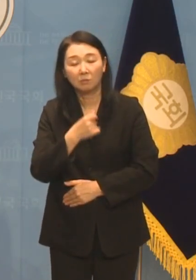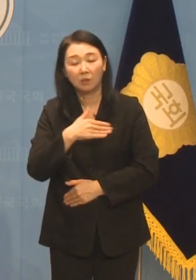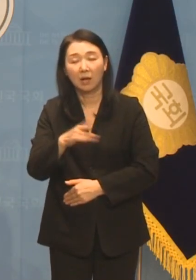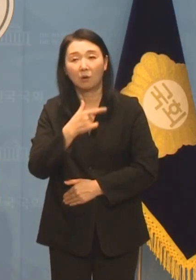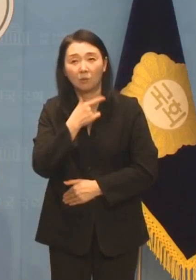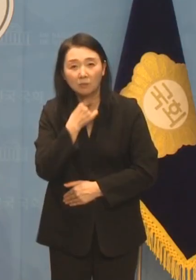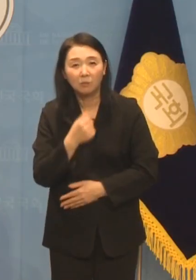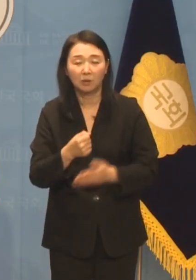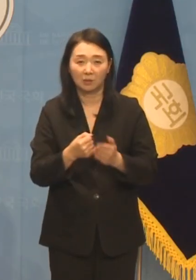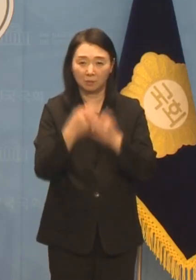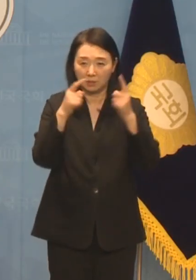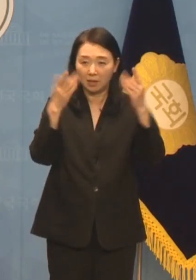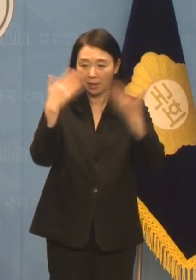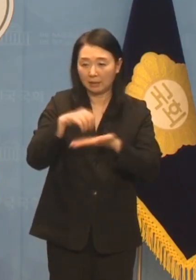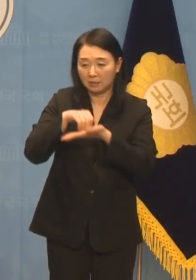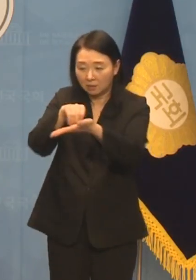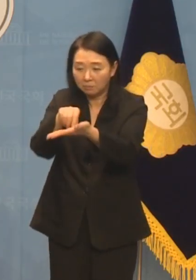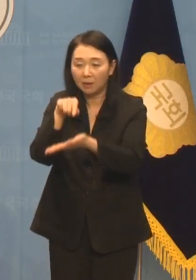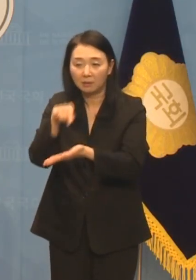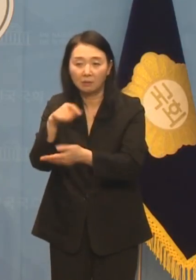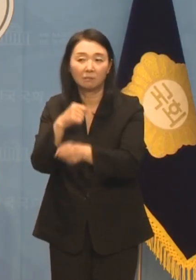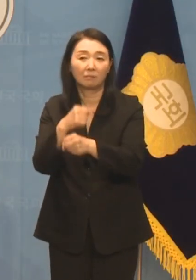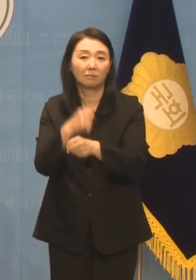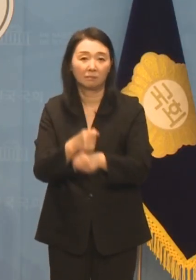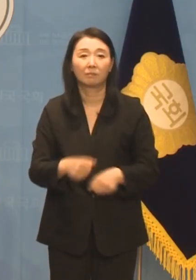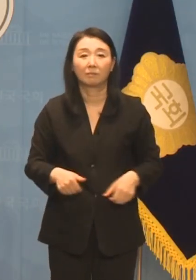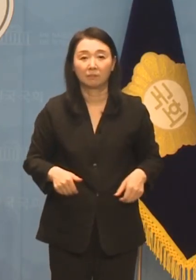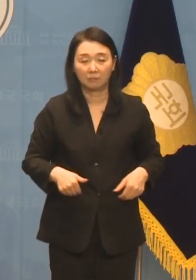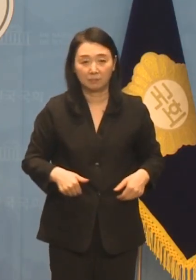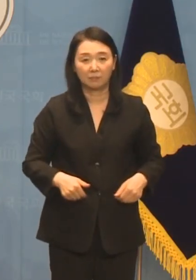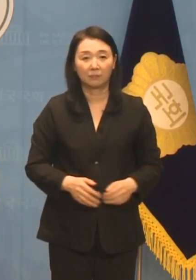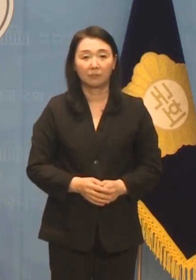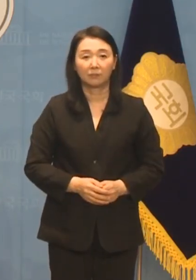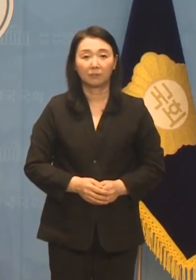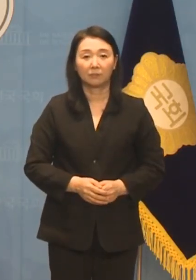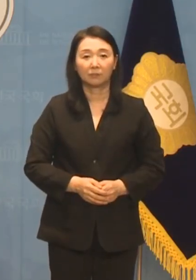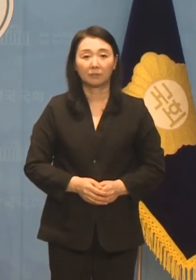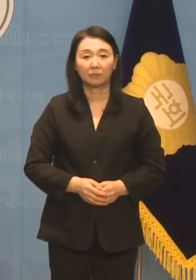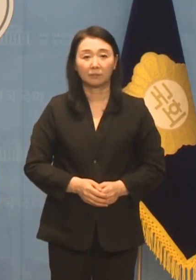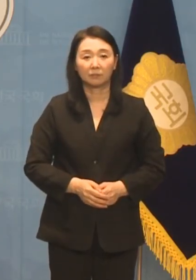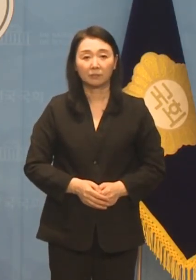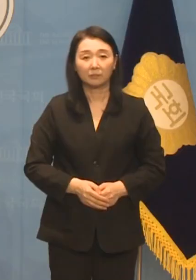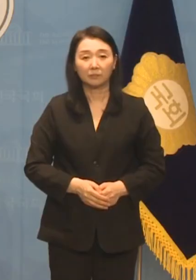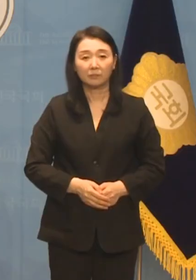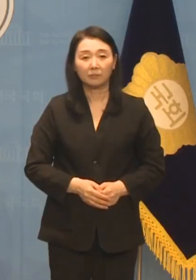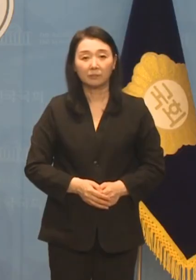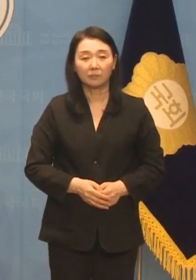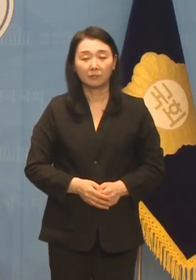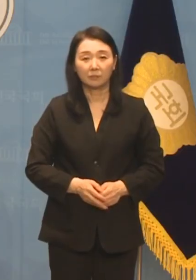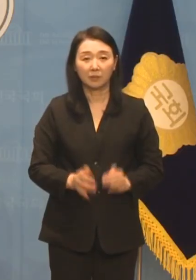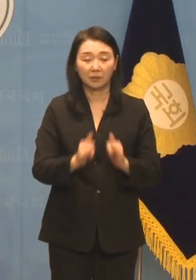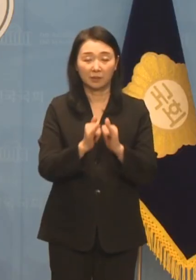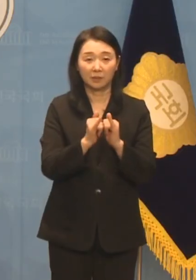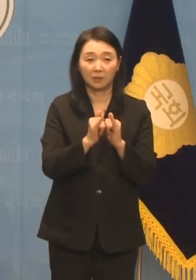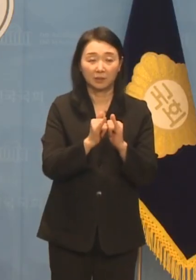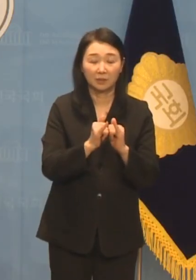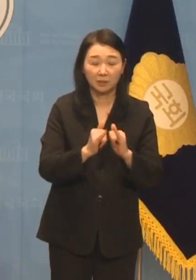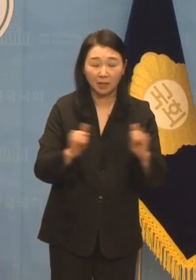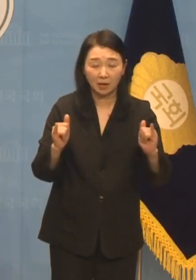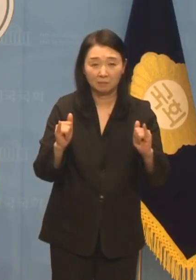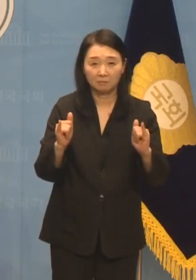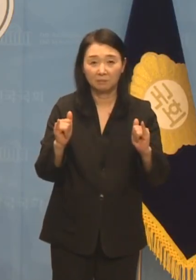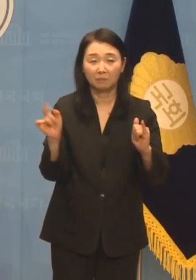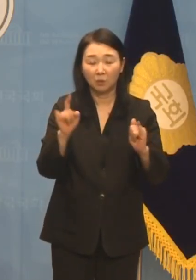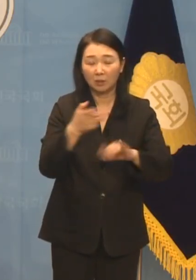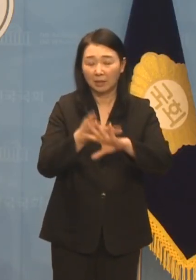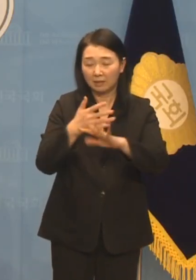싶어서 가는 대학을 만들어 나가야 합니다. 인재 유출을 걱정하는 것이